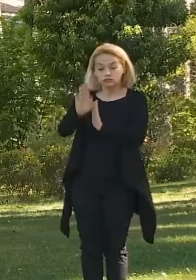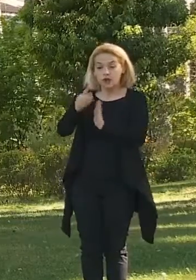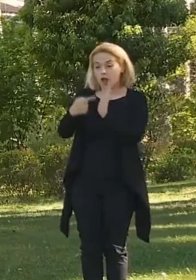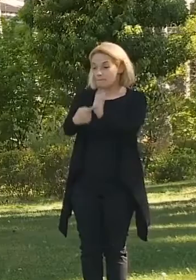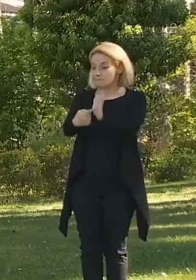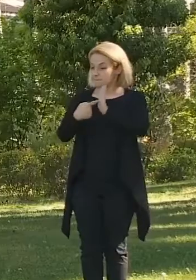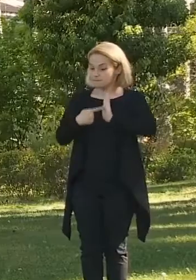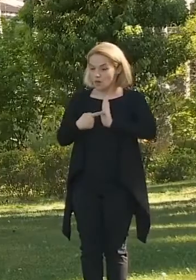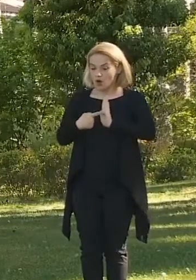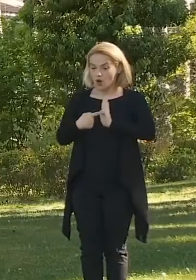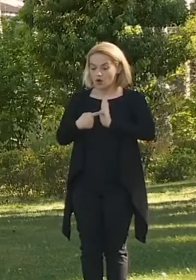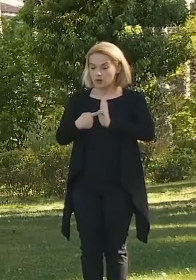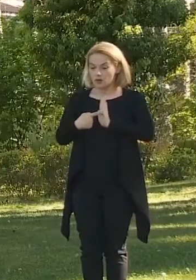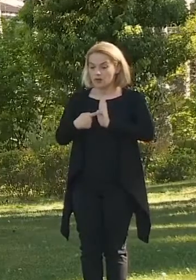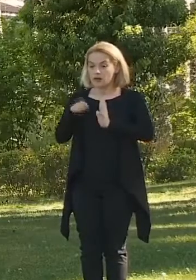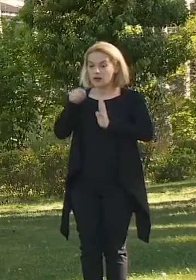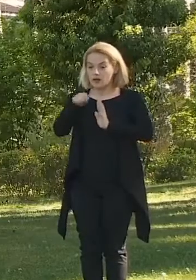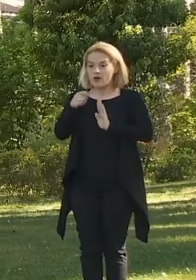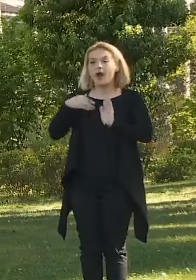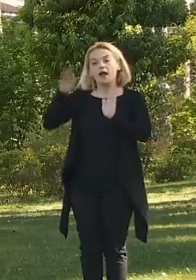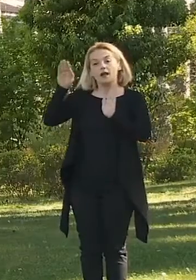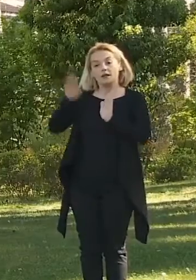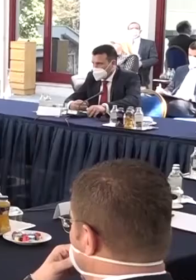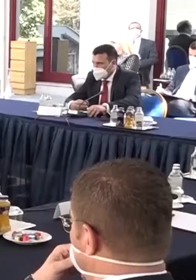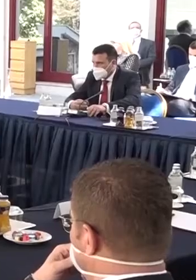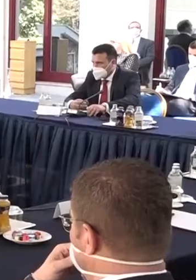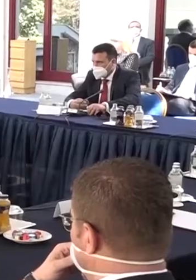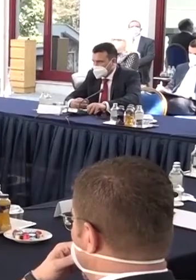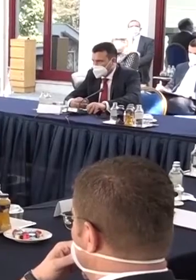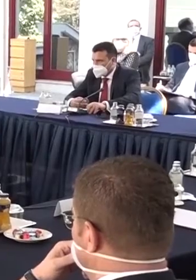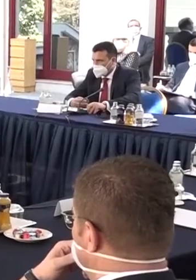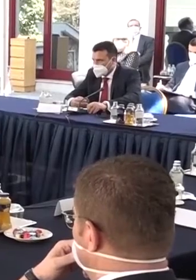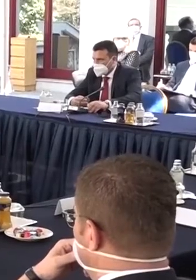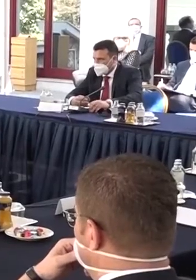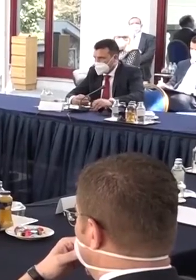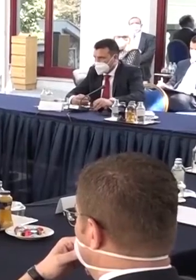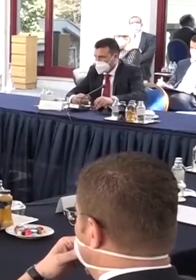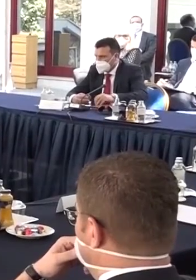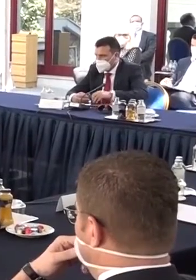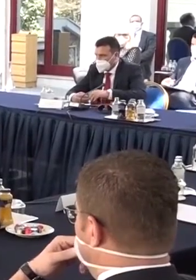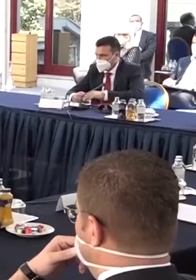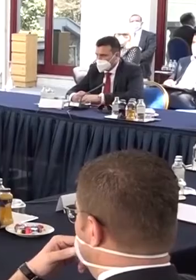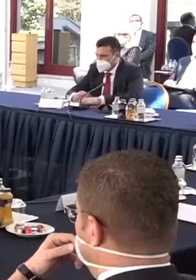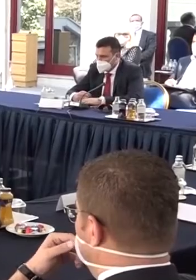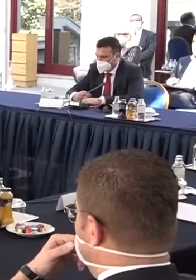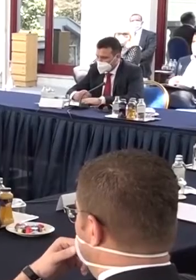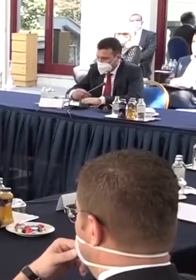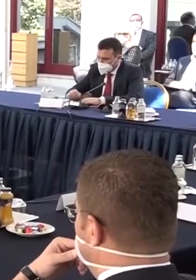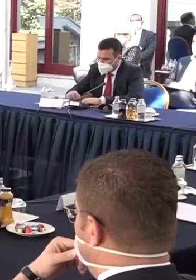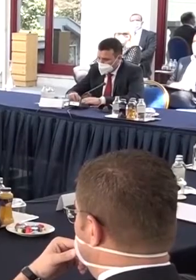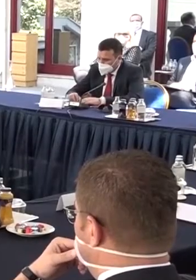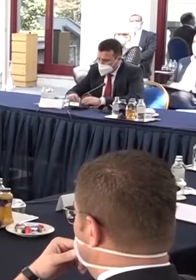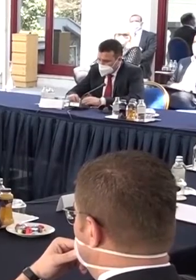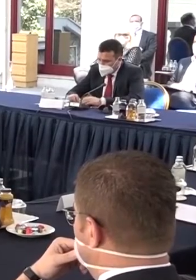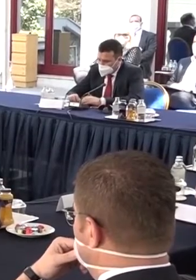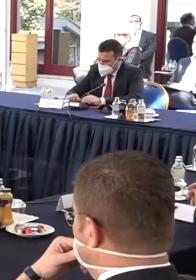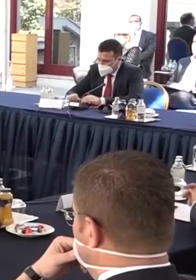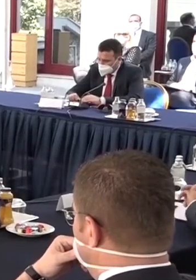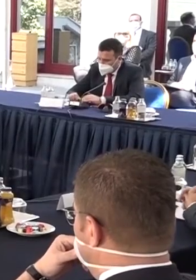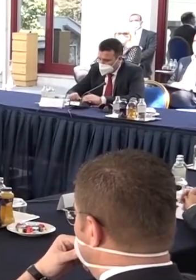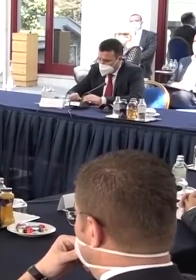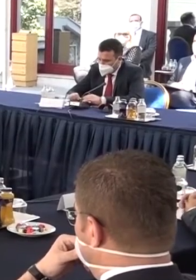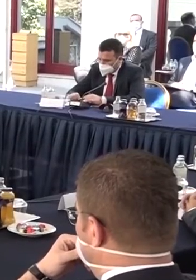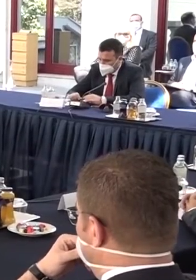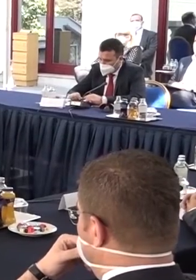Имаме консензус дека здравјето на граѓаните е пред се и над се. Неголимата опозицијска партија инсистира на тоа дека без исполнување на трите